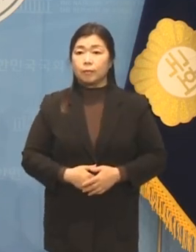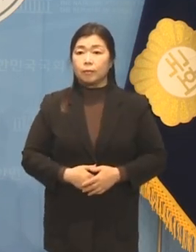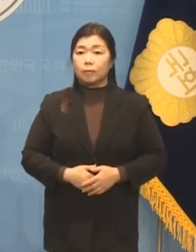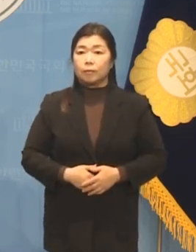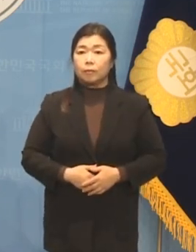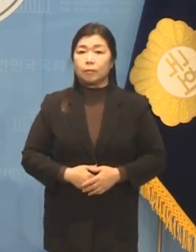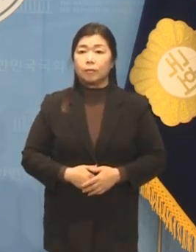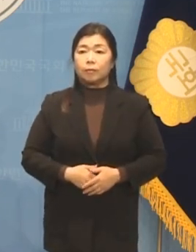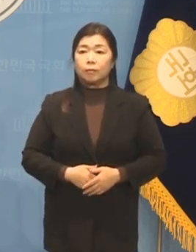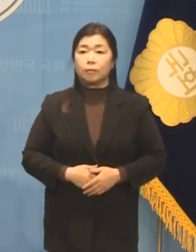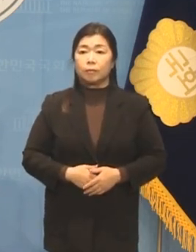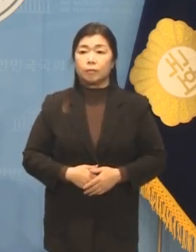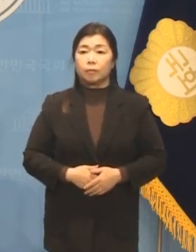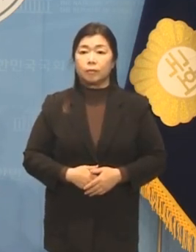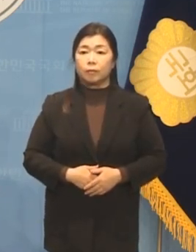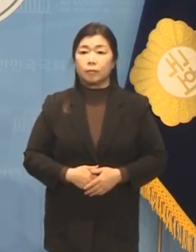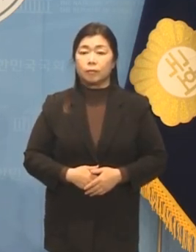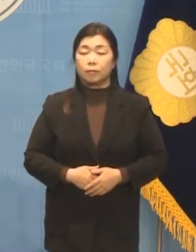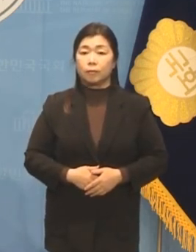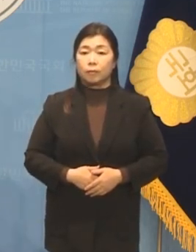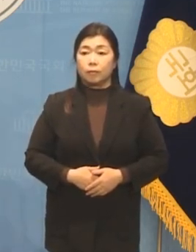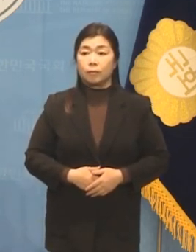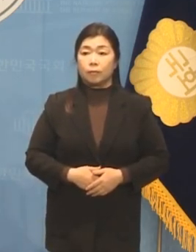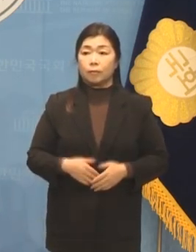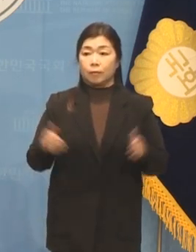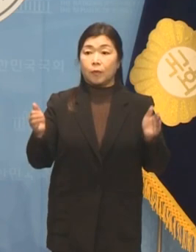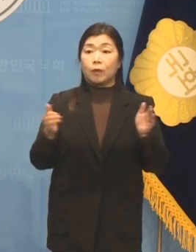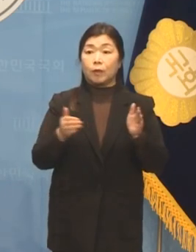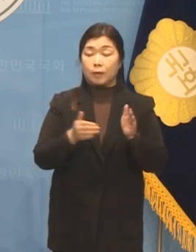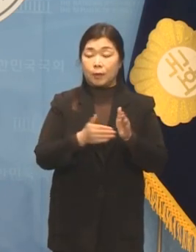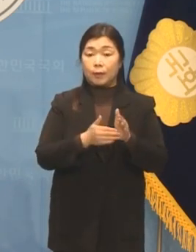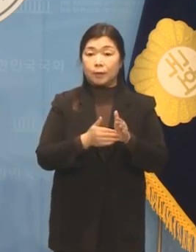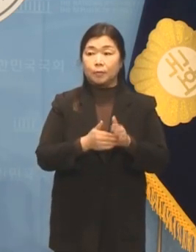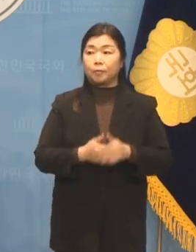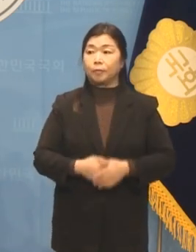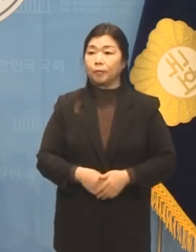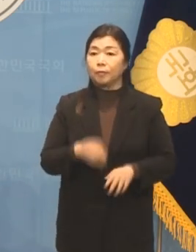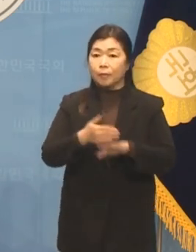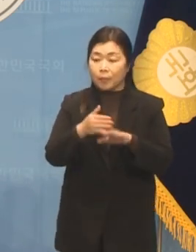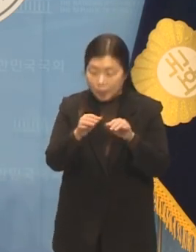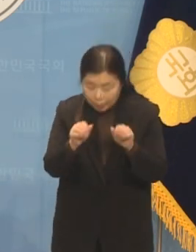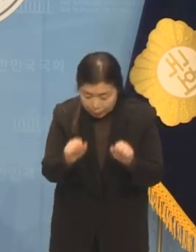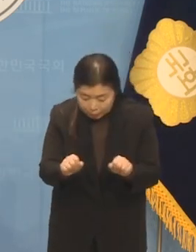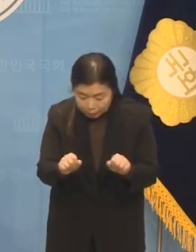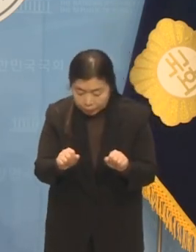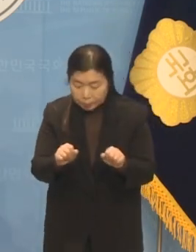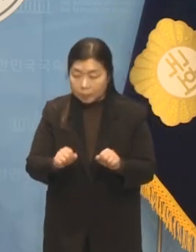없으시면 마치겠습니다. 감사합니다.